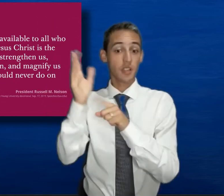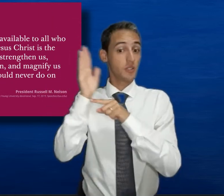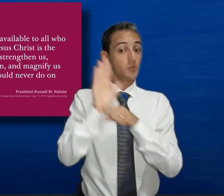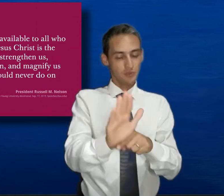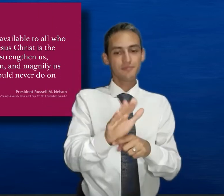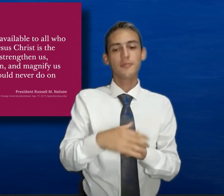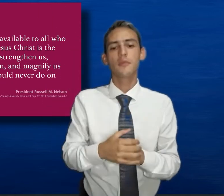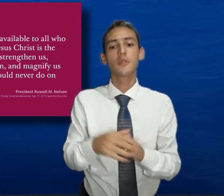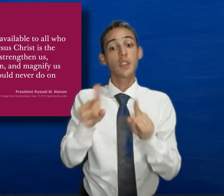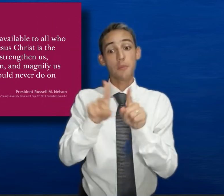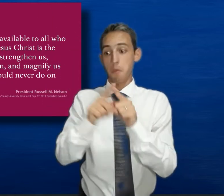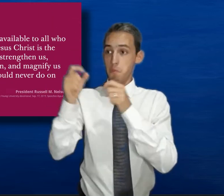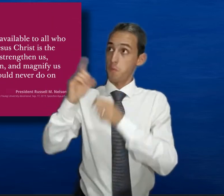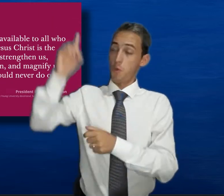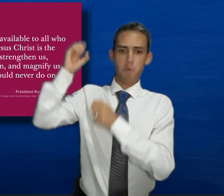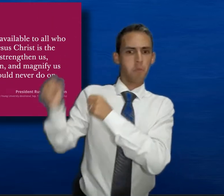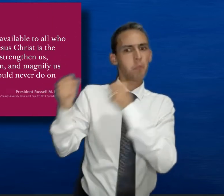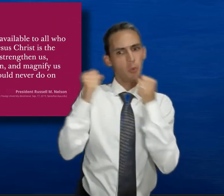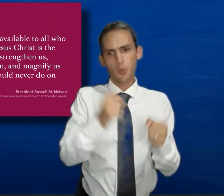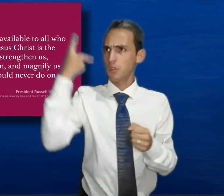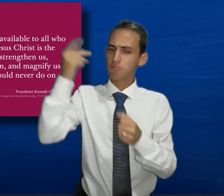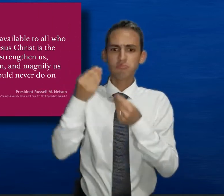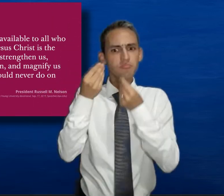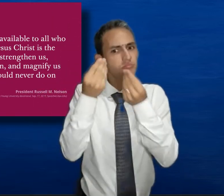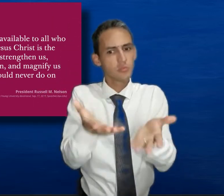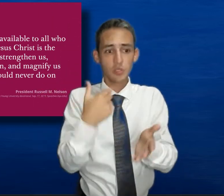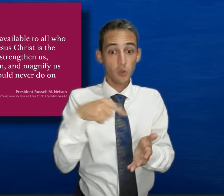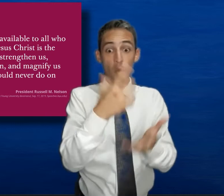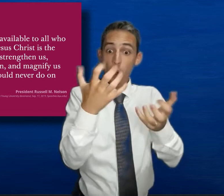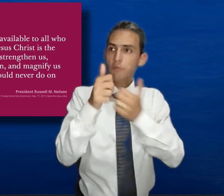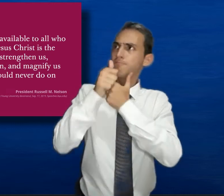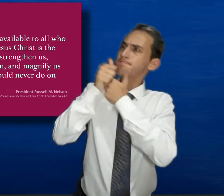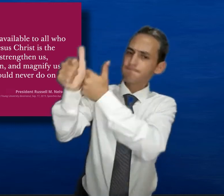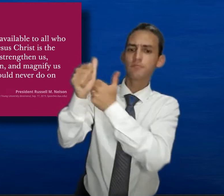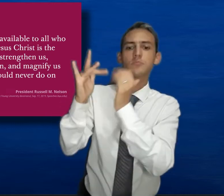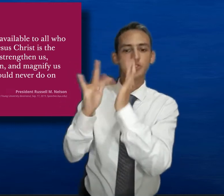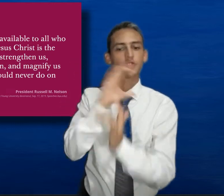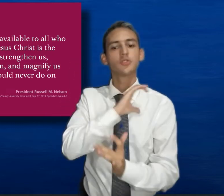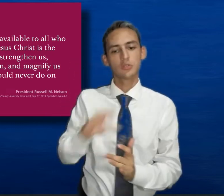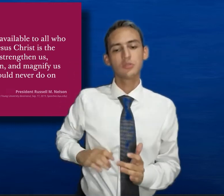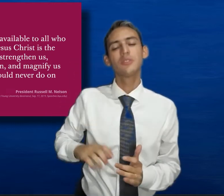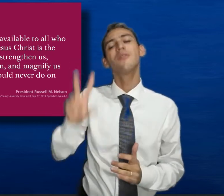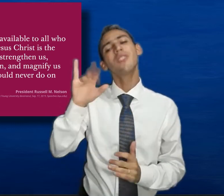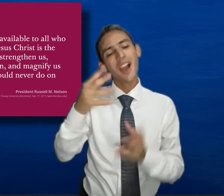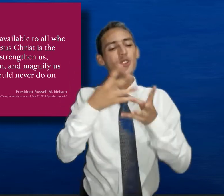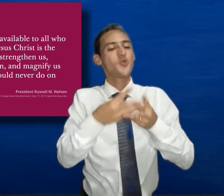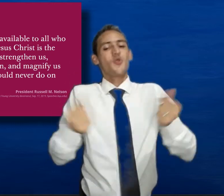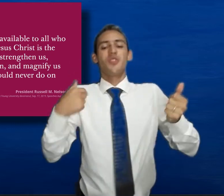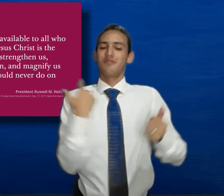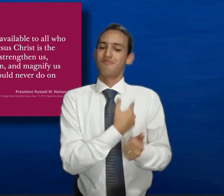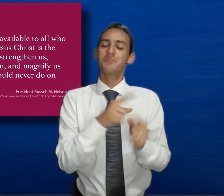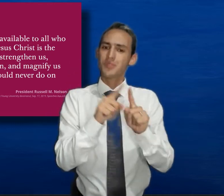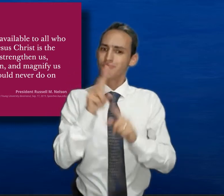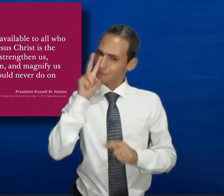divino disponível a todos os que amam e seguem Jesus Cristo é o poder de nos curar, nos fortalecer,